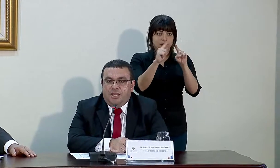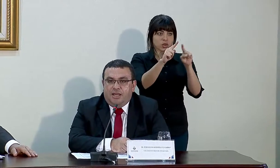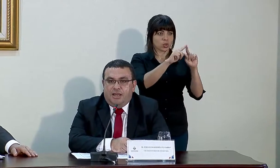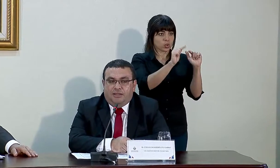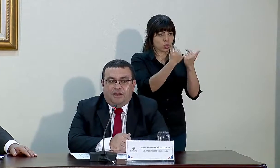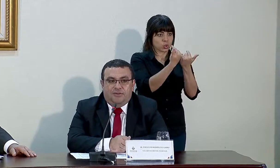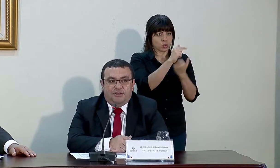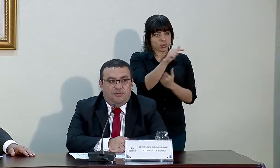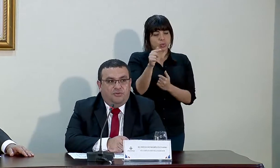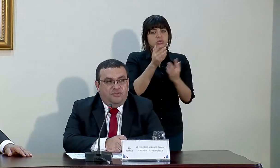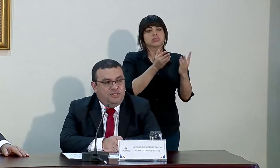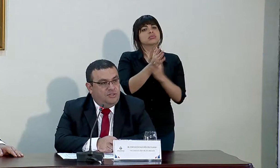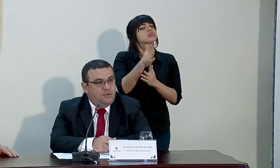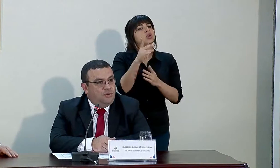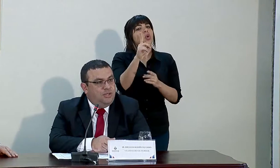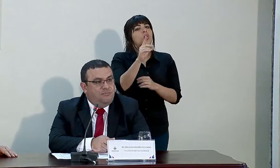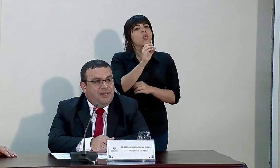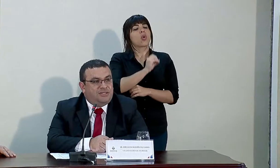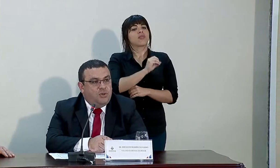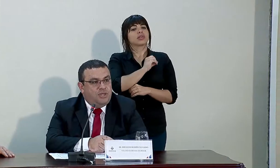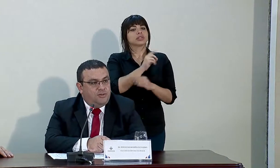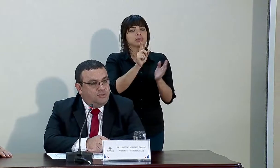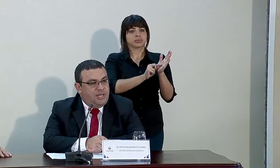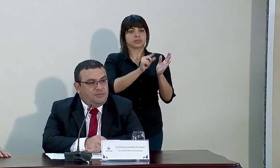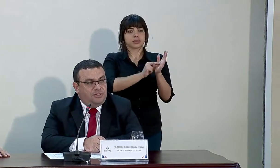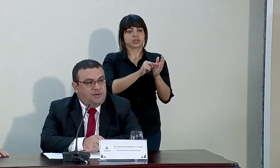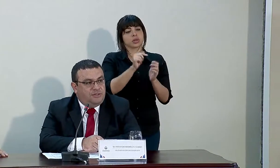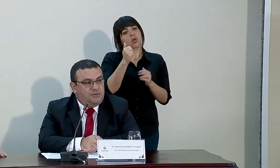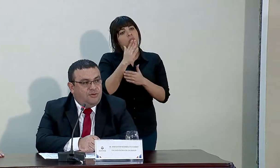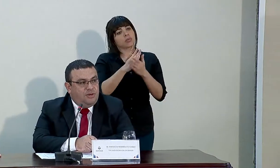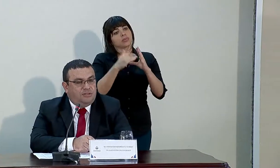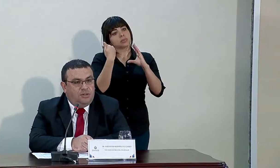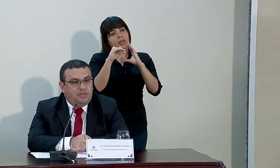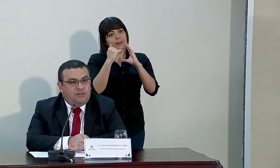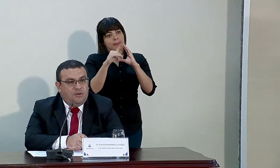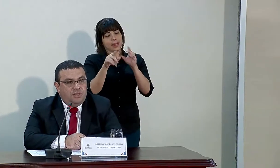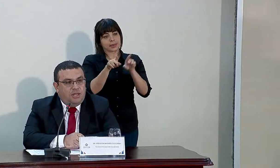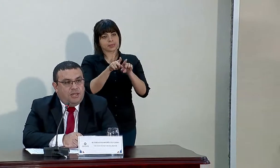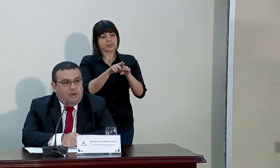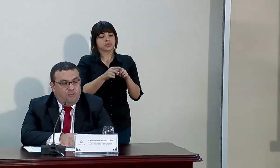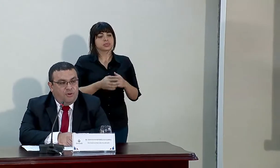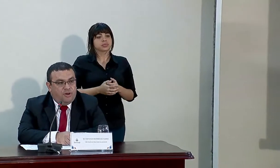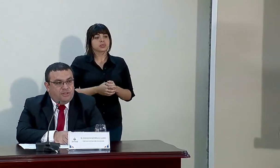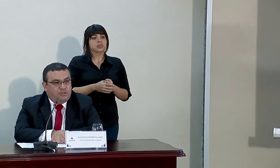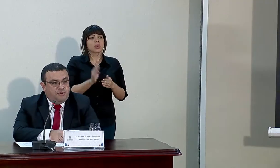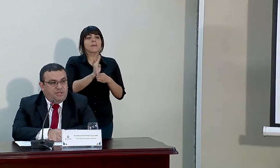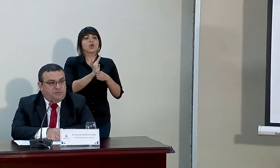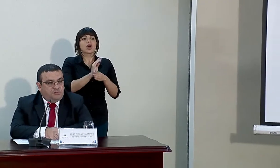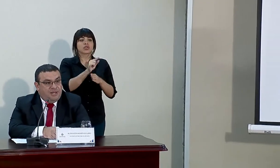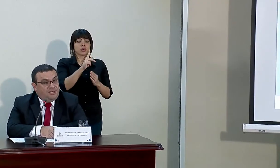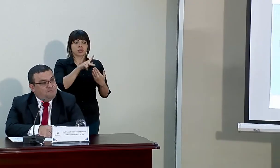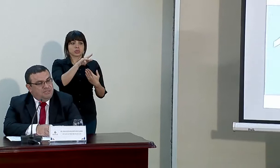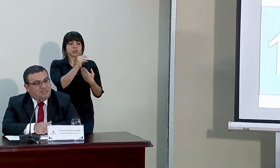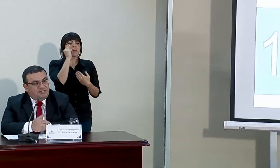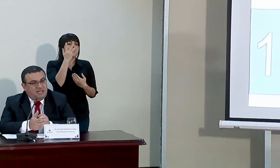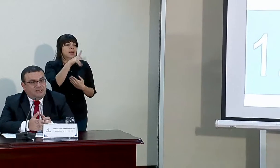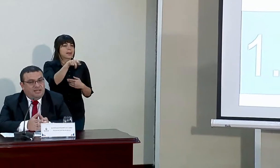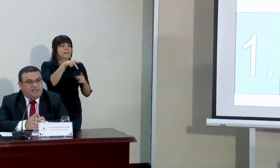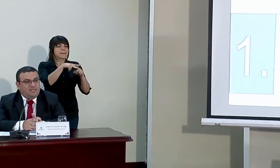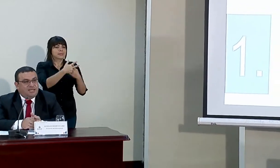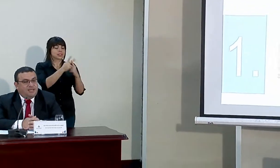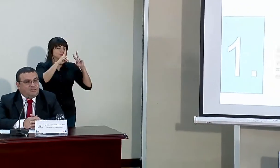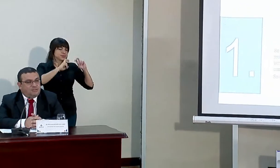grupos a través de un oficio impreso y en otros casos a través de correo electrónico, los borradores de los proyectos para que empiecen